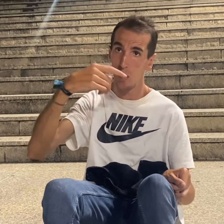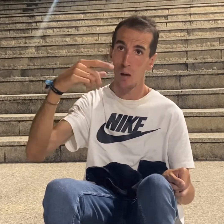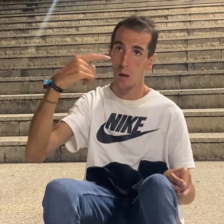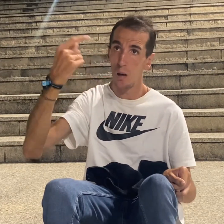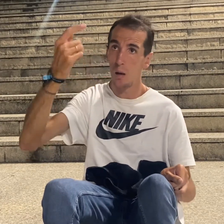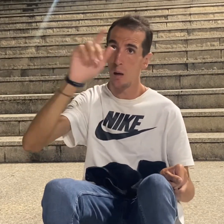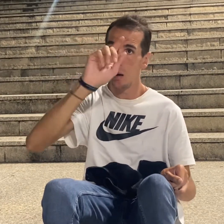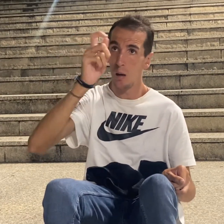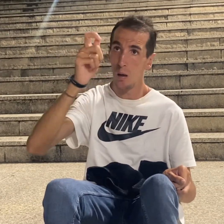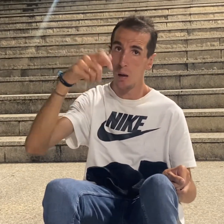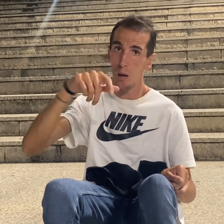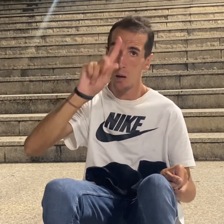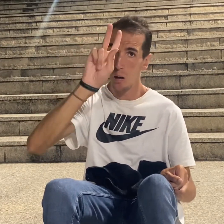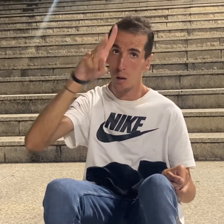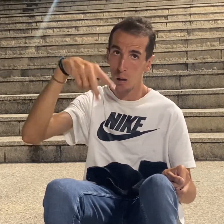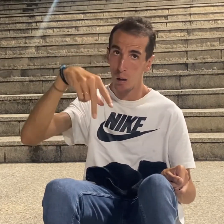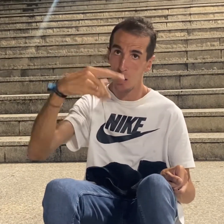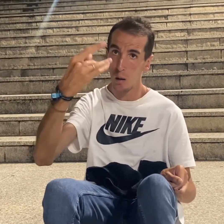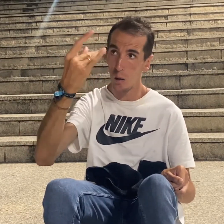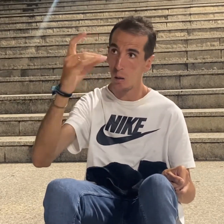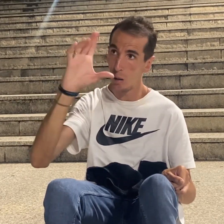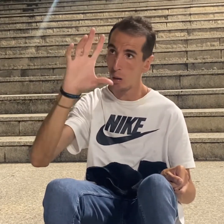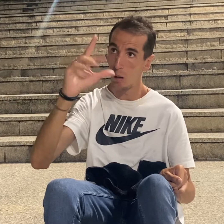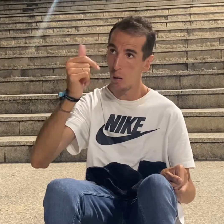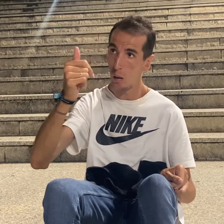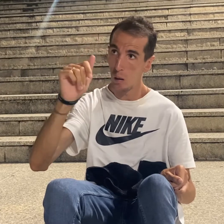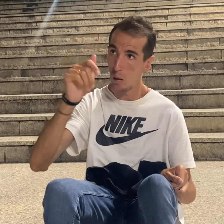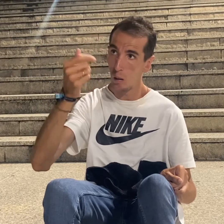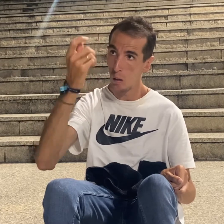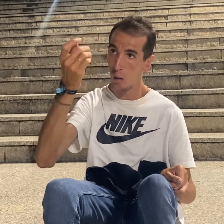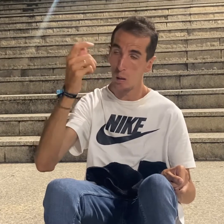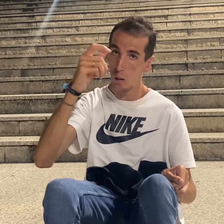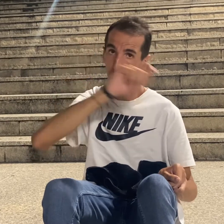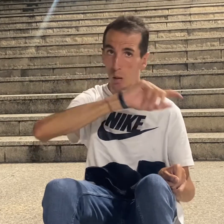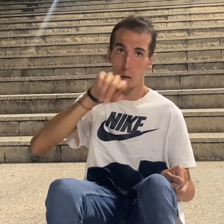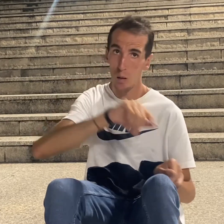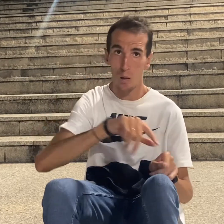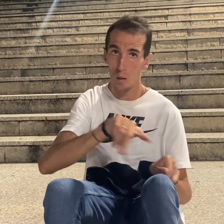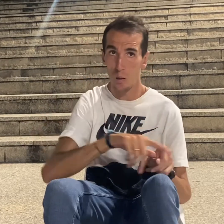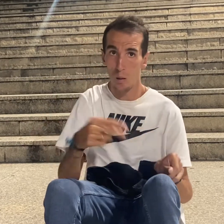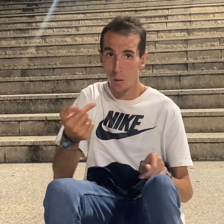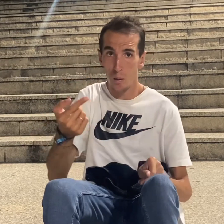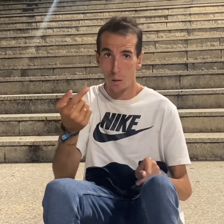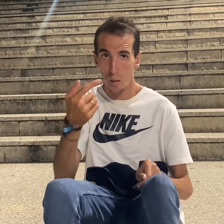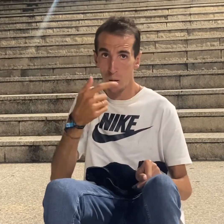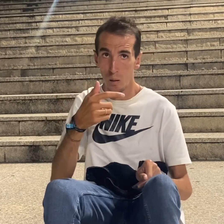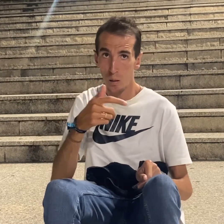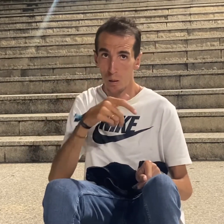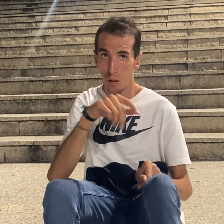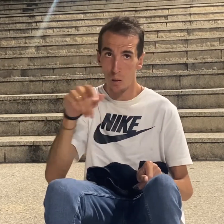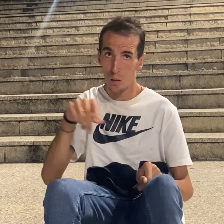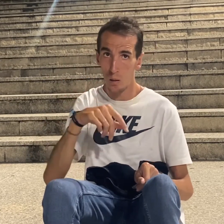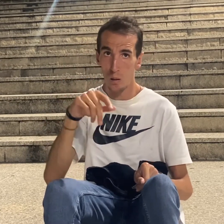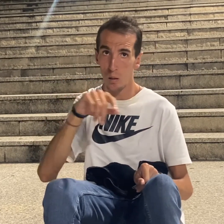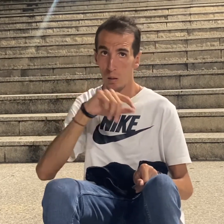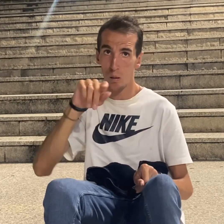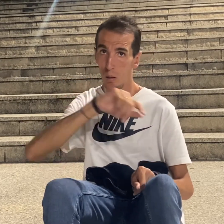són capaces, úniques i, sobretot, que tots som diferents, però que si